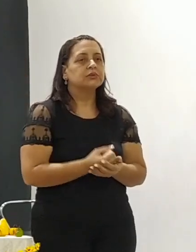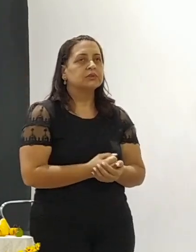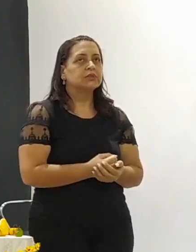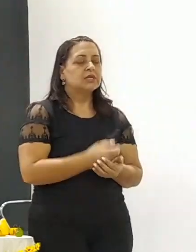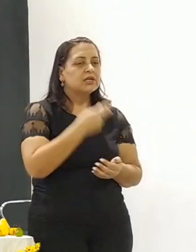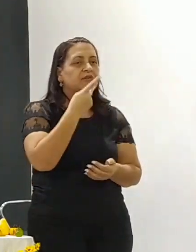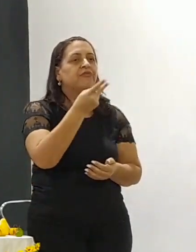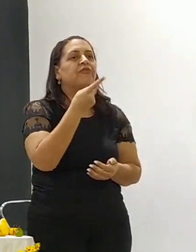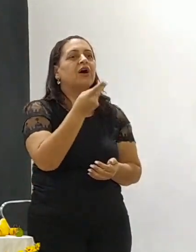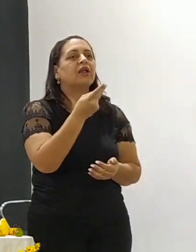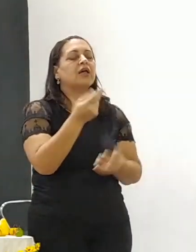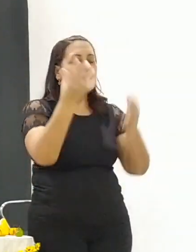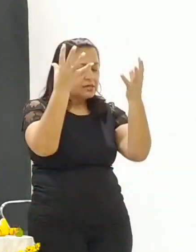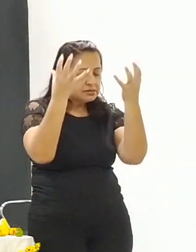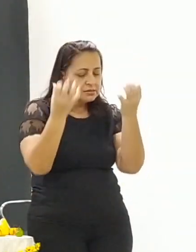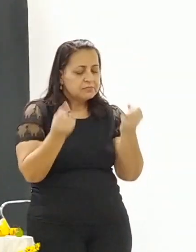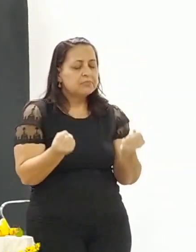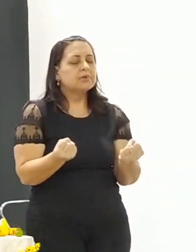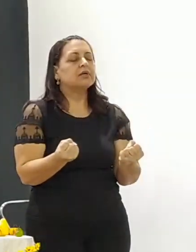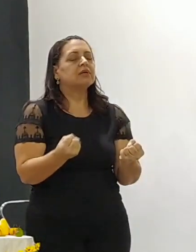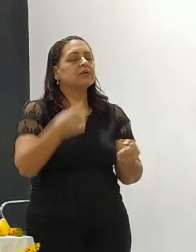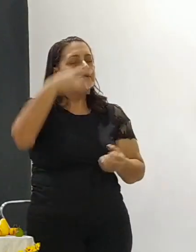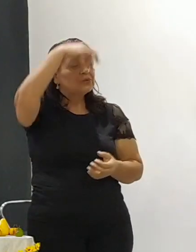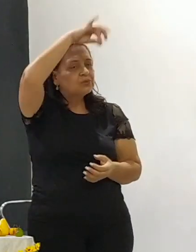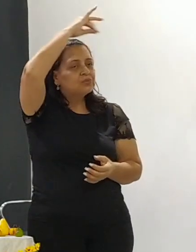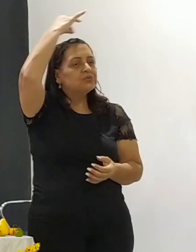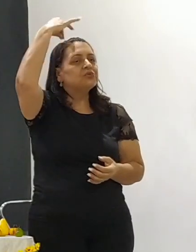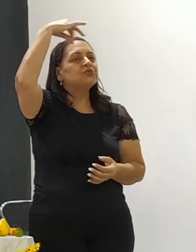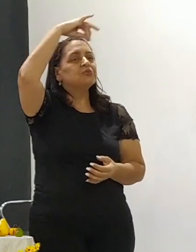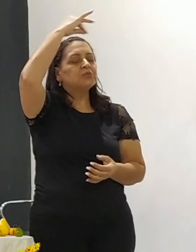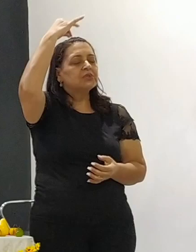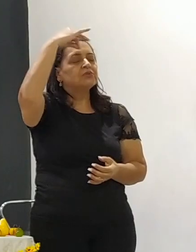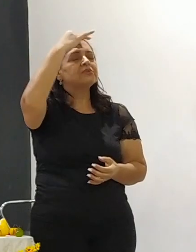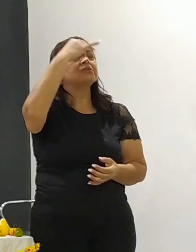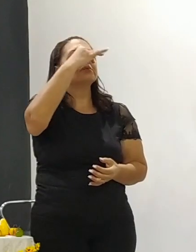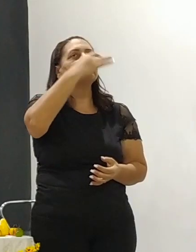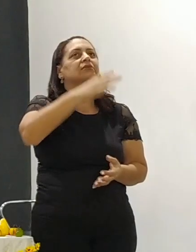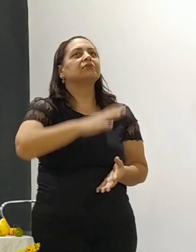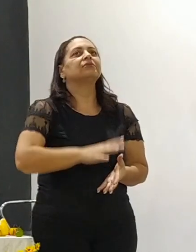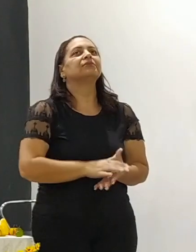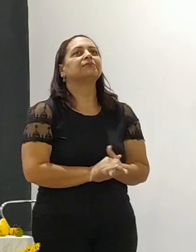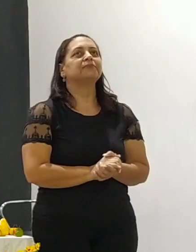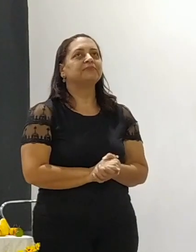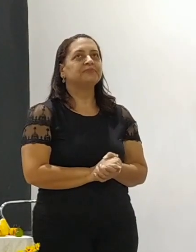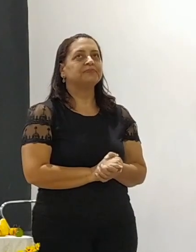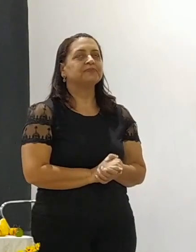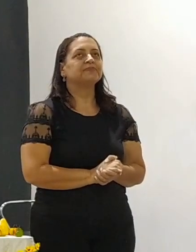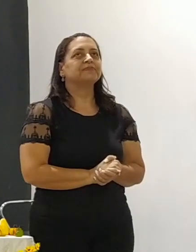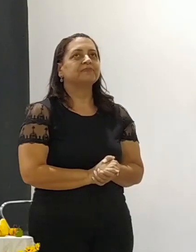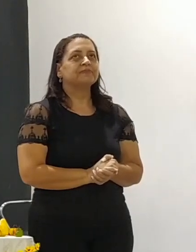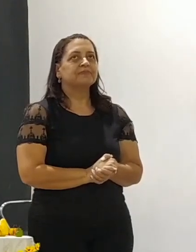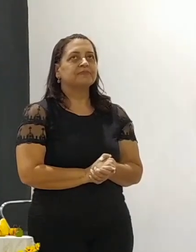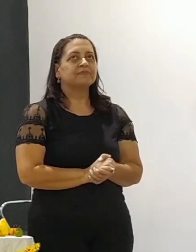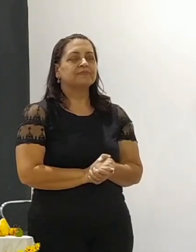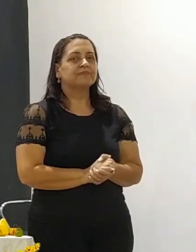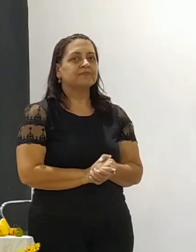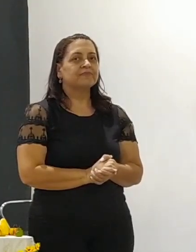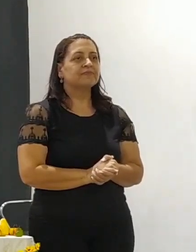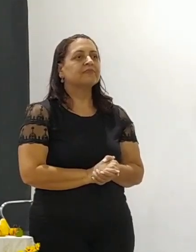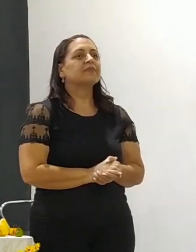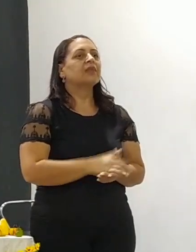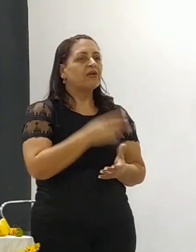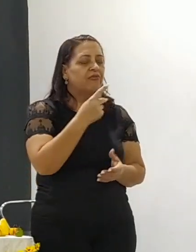e diz: recebei o Espírito Santo. Glória a Deus. Diga comigo: